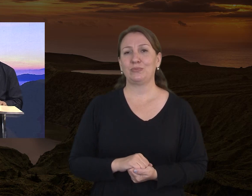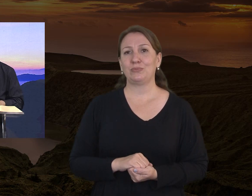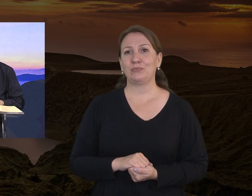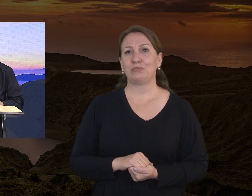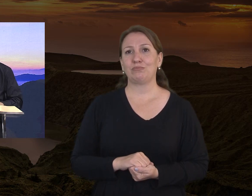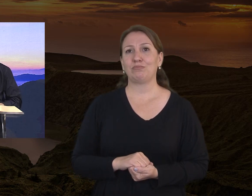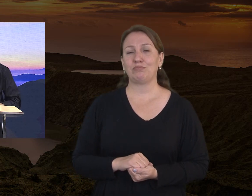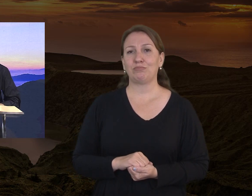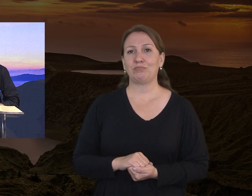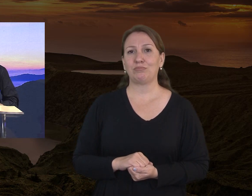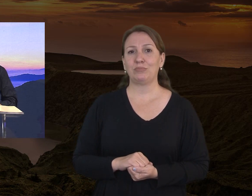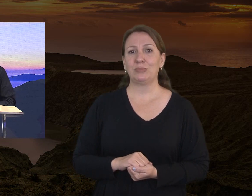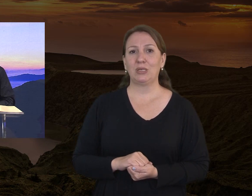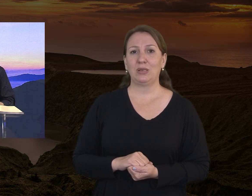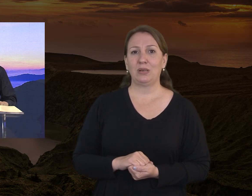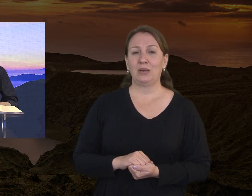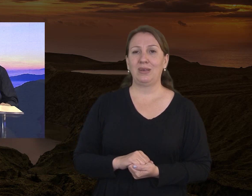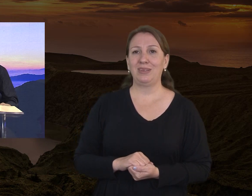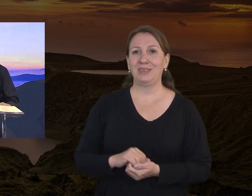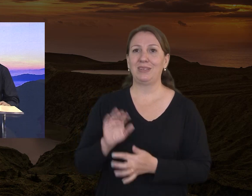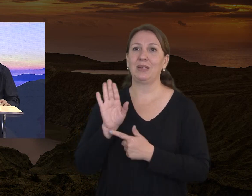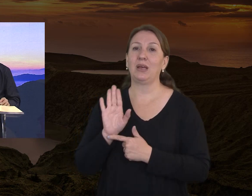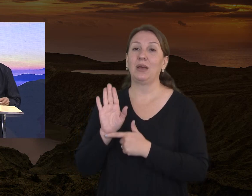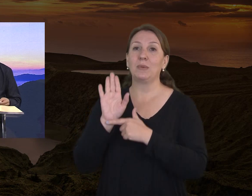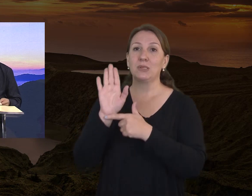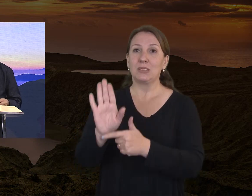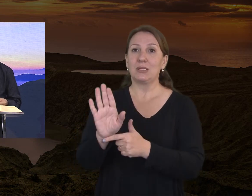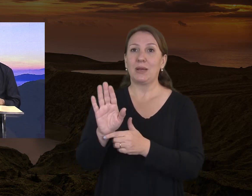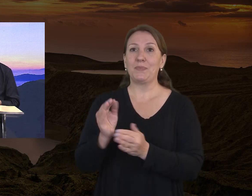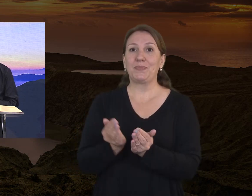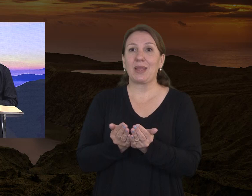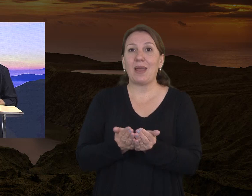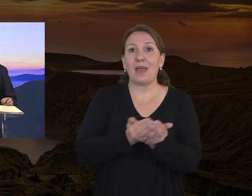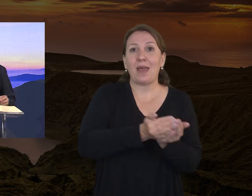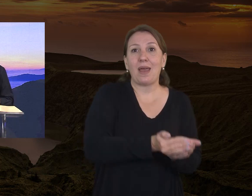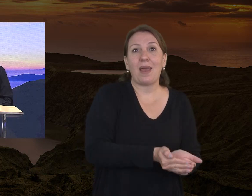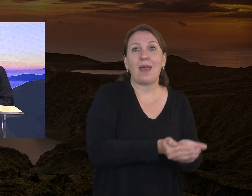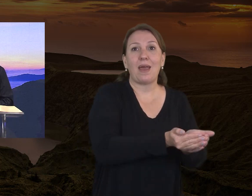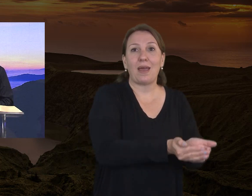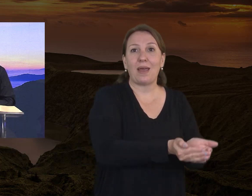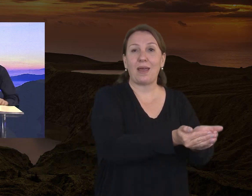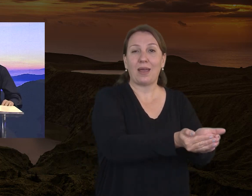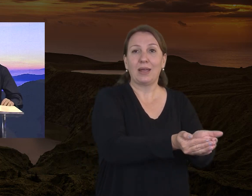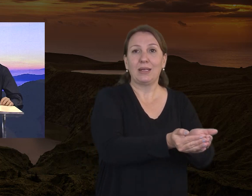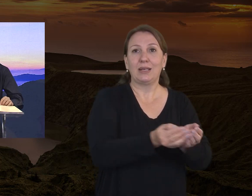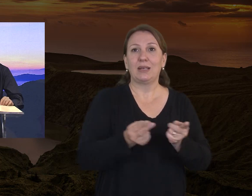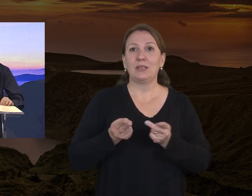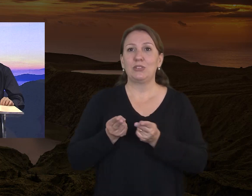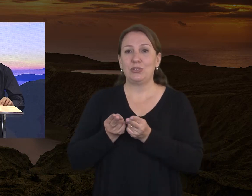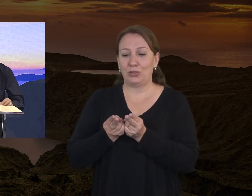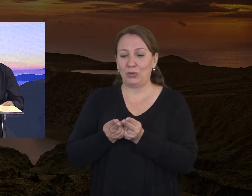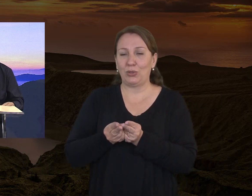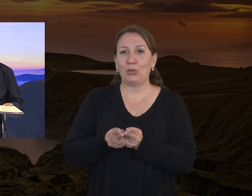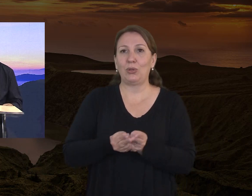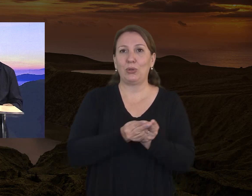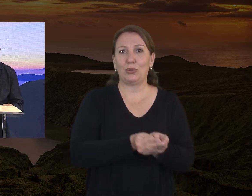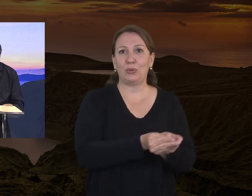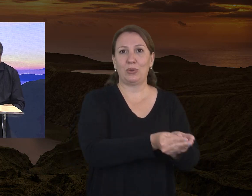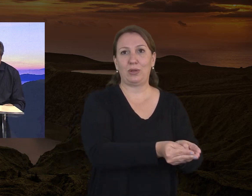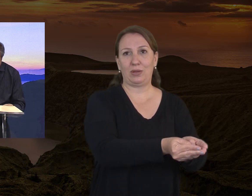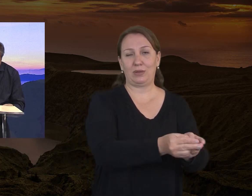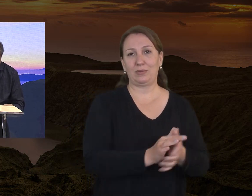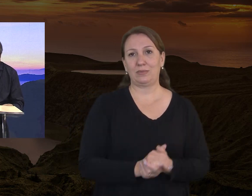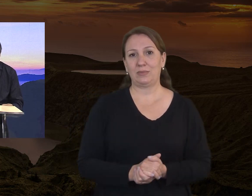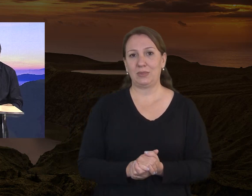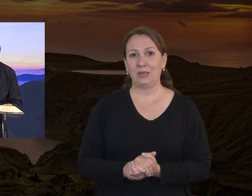também que a arca de Noé não só salvou, vamos abrir a Bíblia em Hebreus 11, versículo